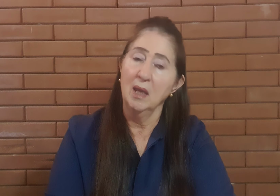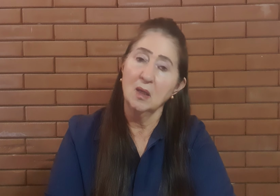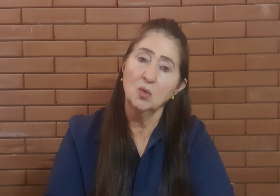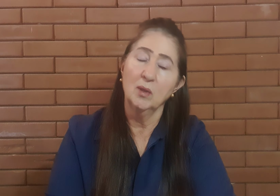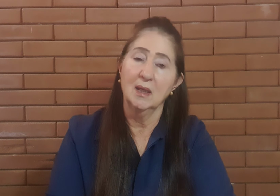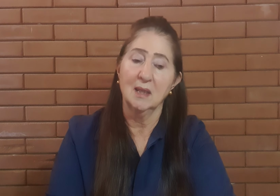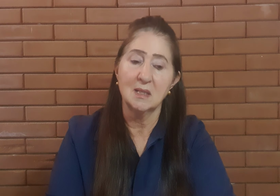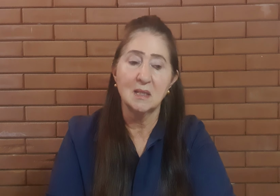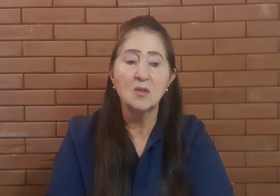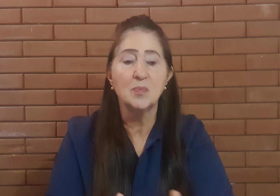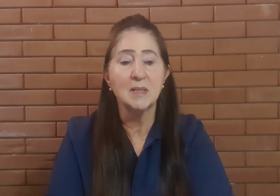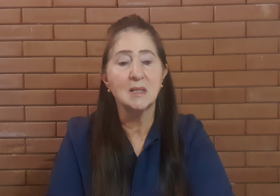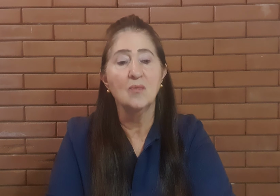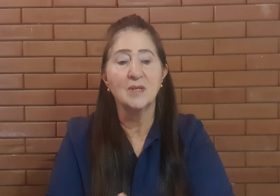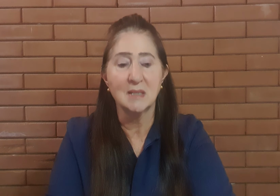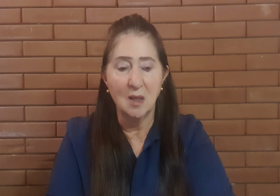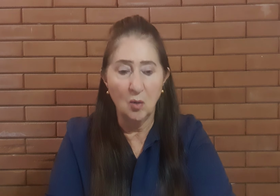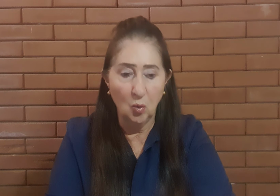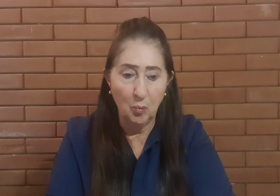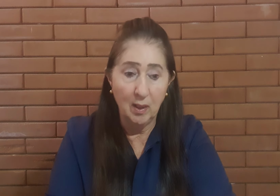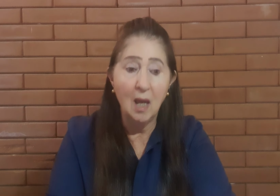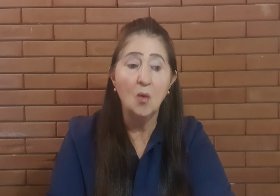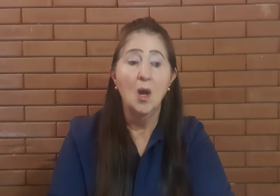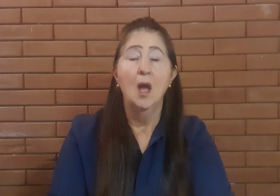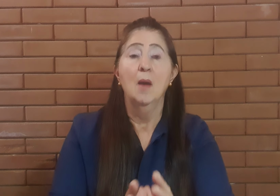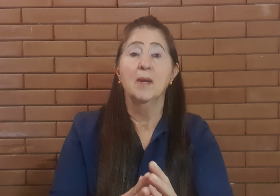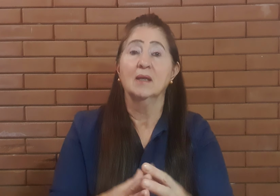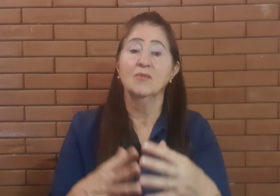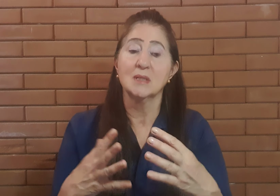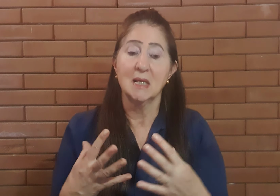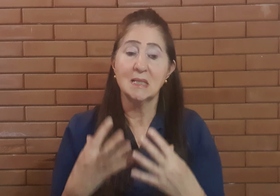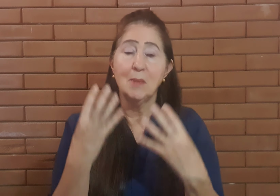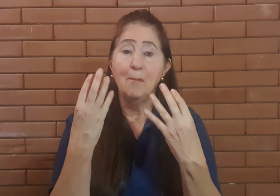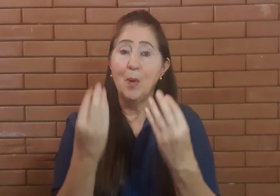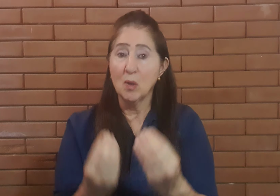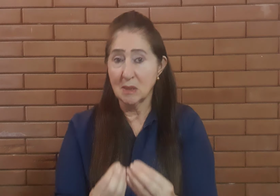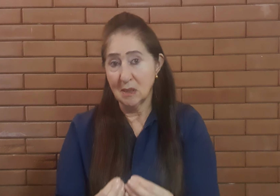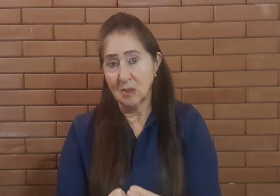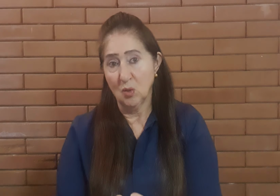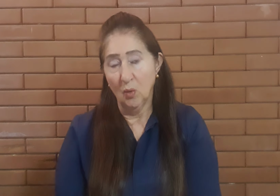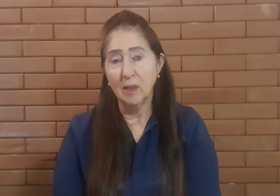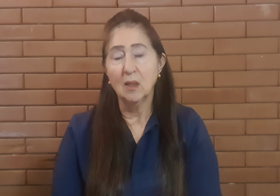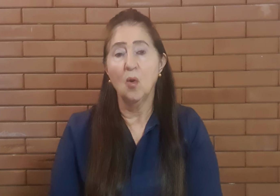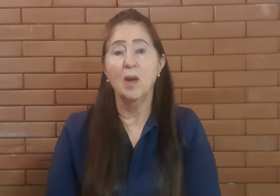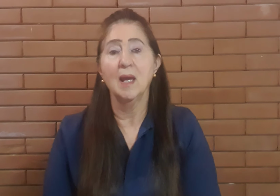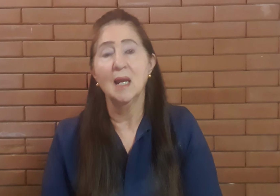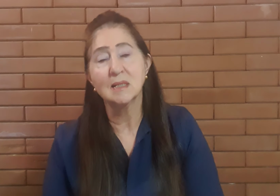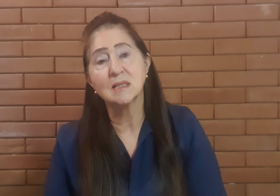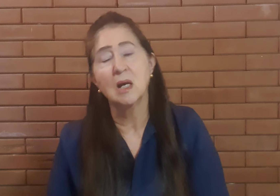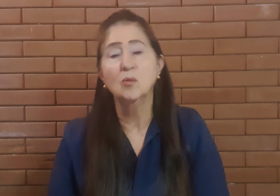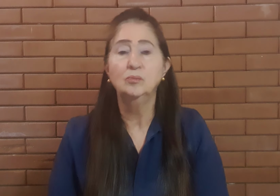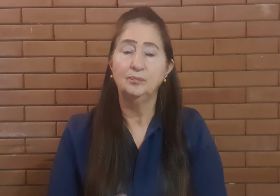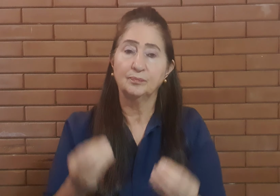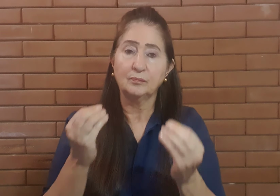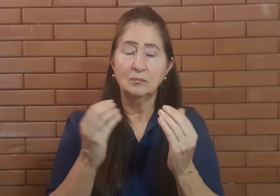movimento, orientação, expressão facial e corporal, para que vocês se posicionem com relação